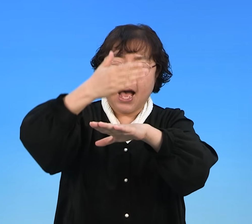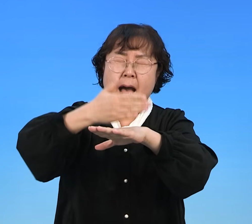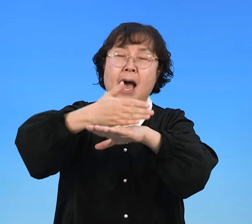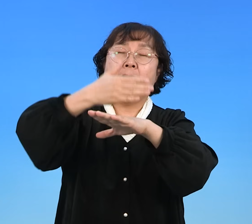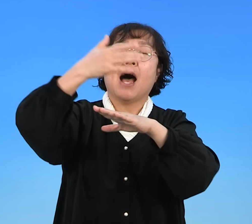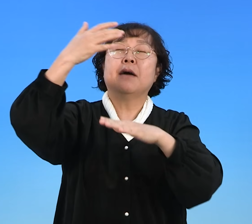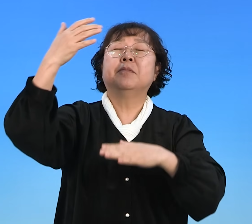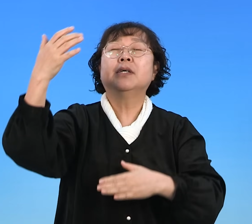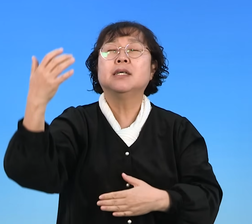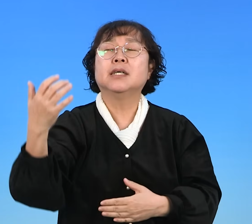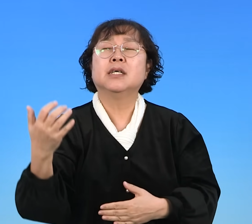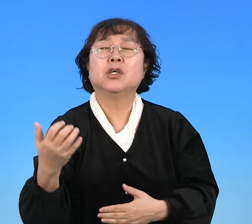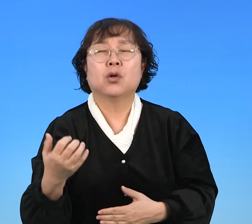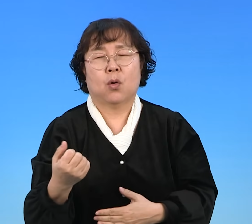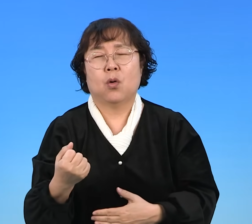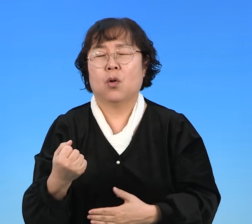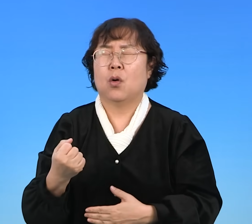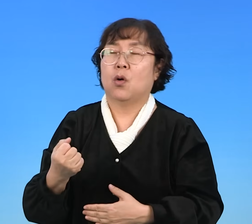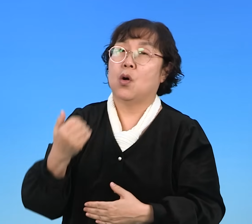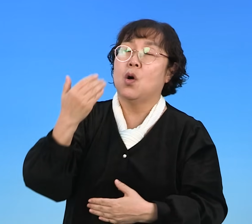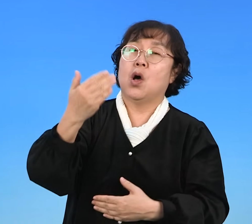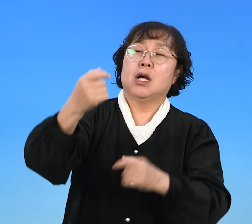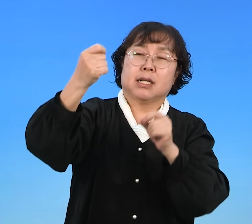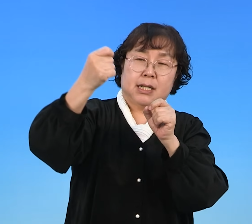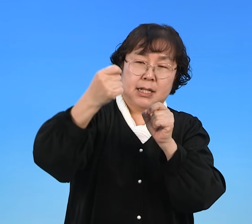감사함으로 그 앞에 나가며